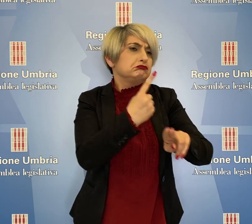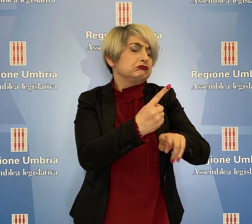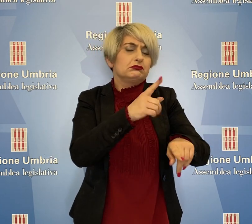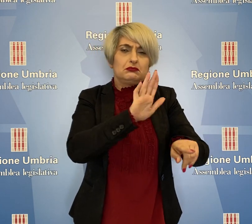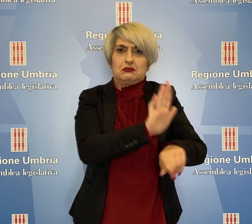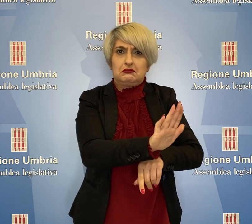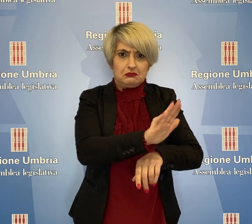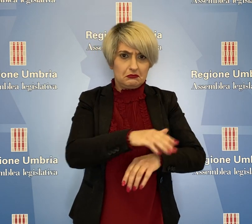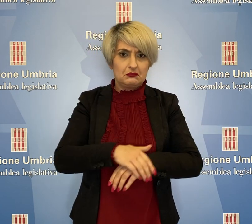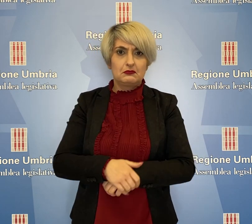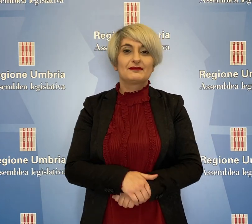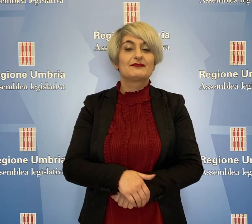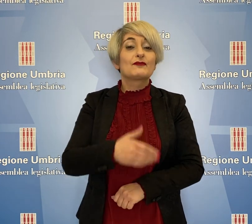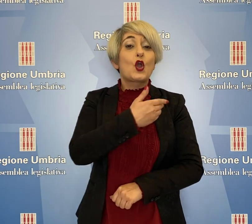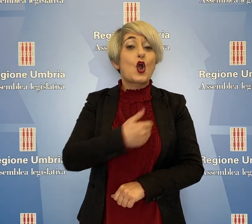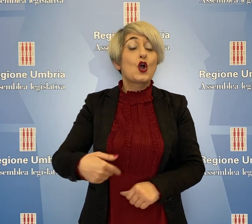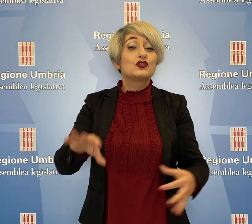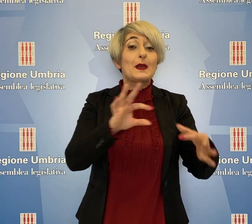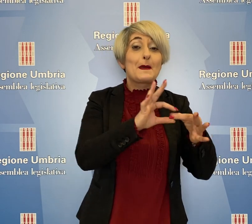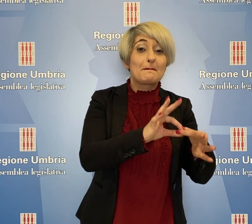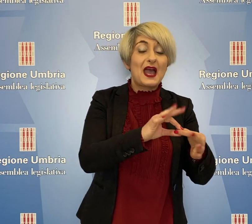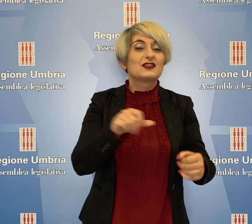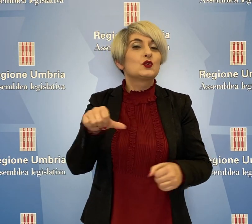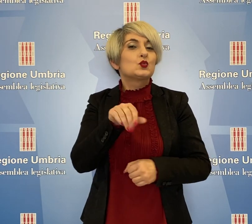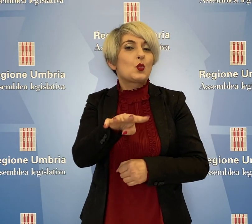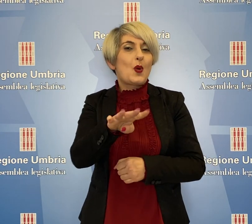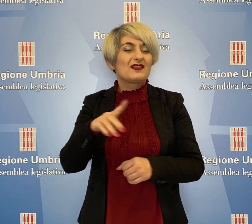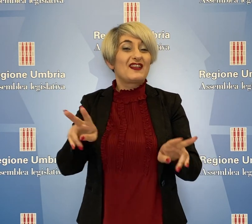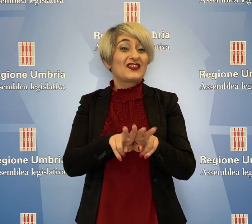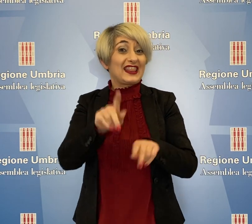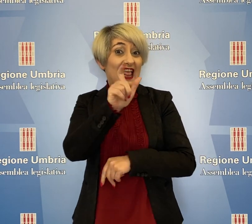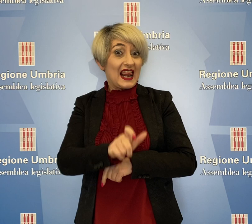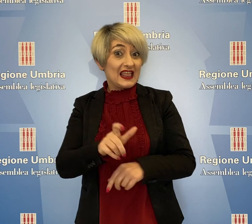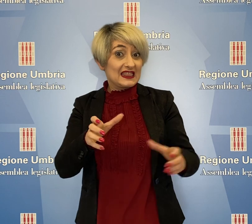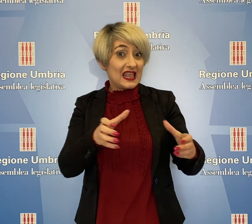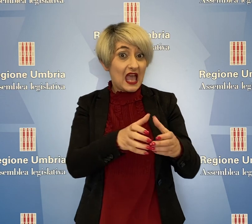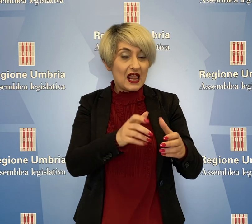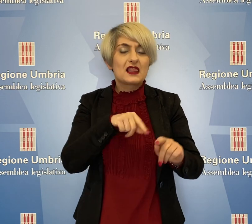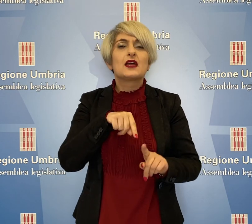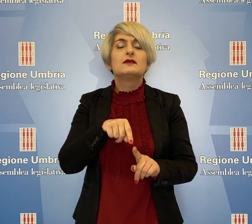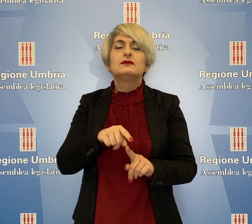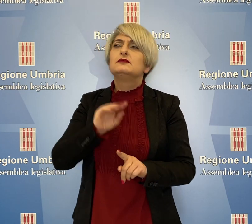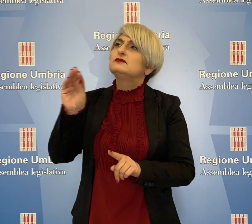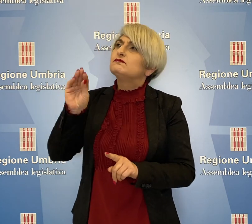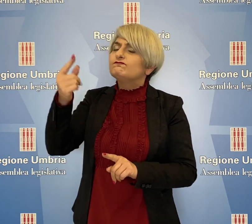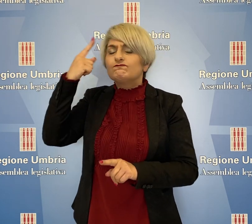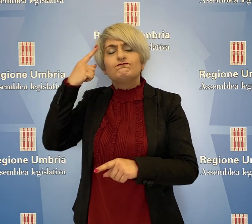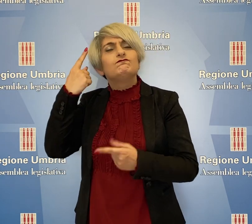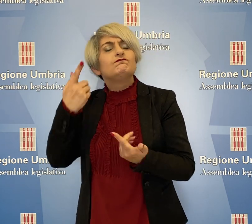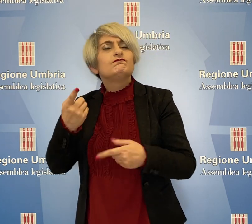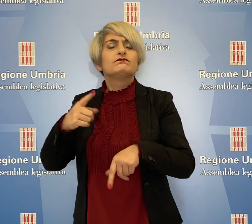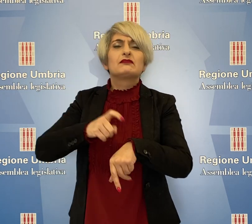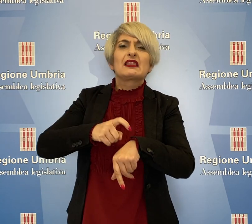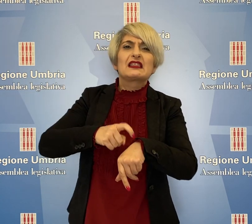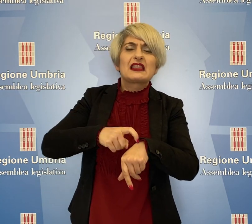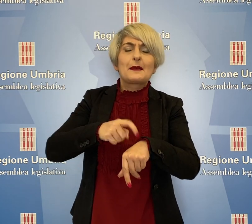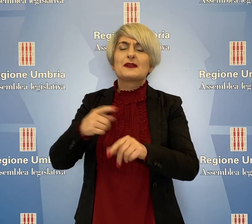lì eleonora pace marco squarta di fratelli d'italia hanno domandato aggiornamenti sulle tempistiche